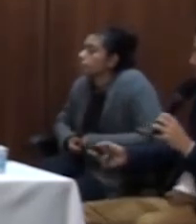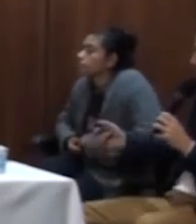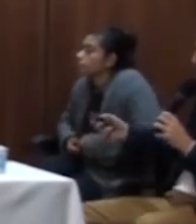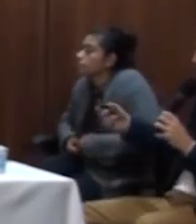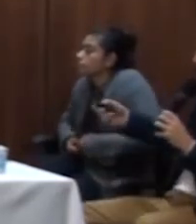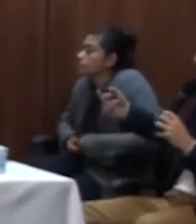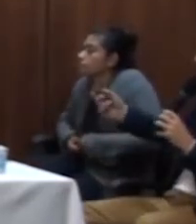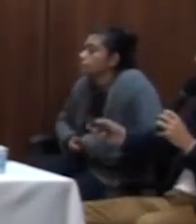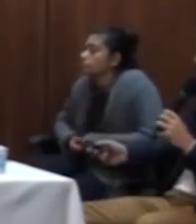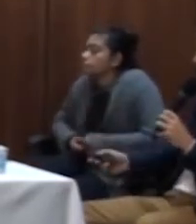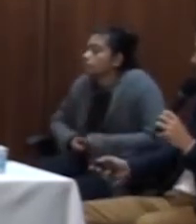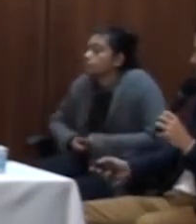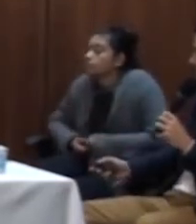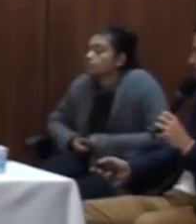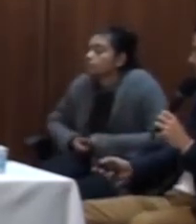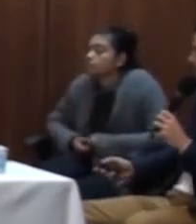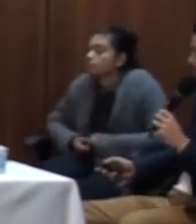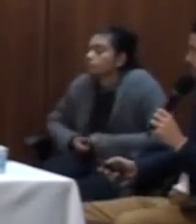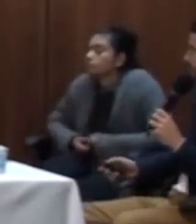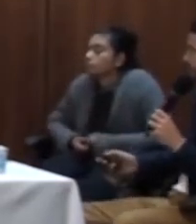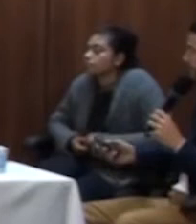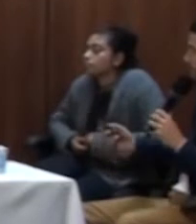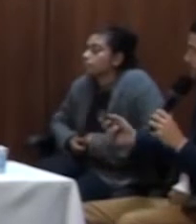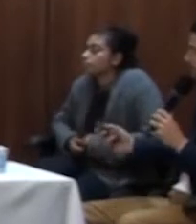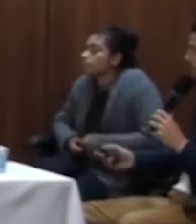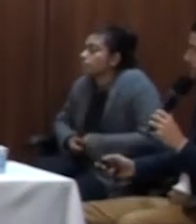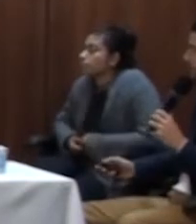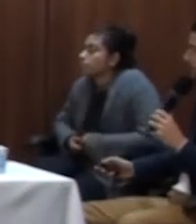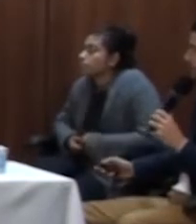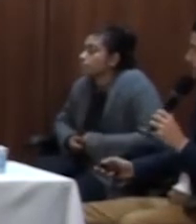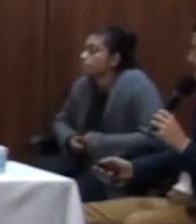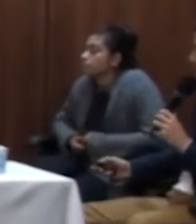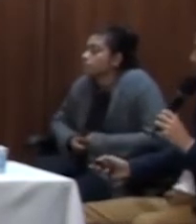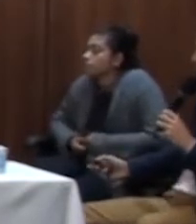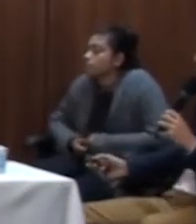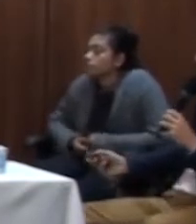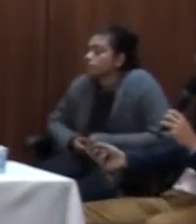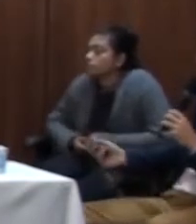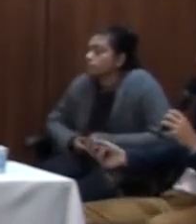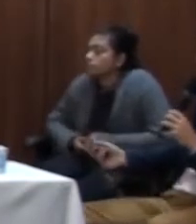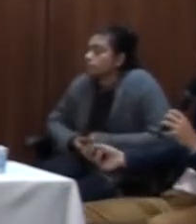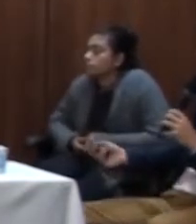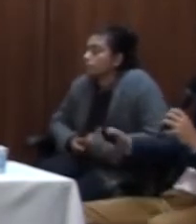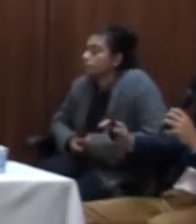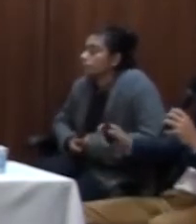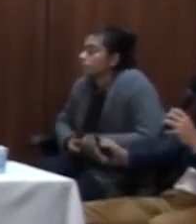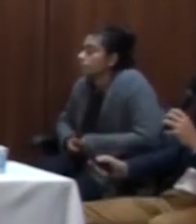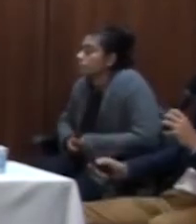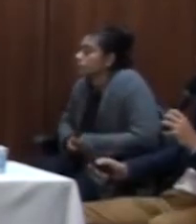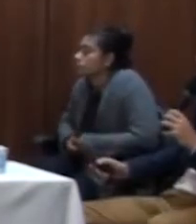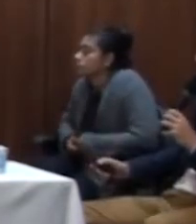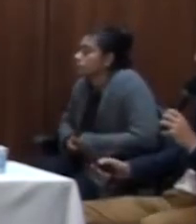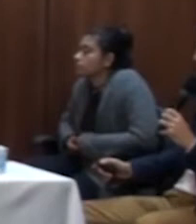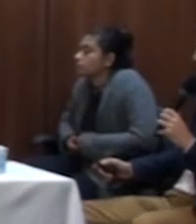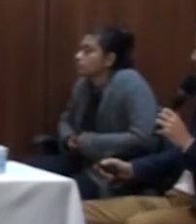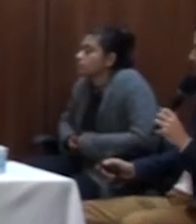demandado pela portaria que rege o processo transexualizador, em que pessoas mais idosas poderiam ser adiantadas, entre